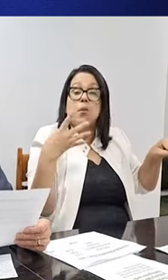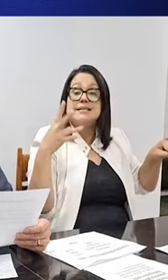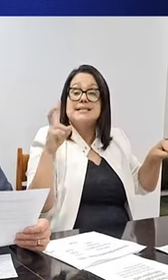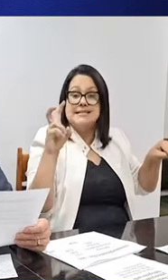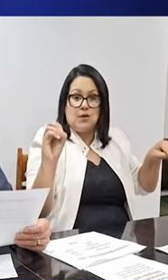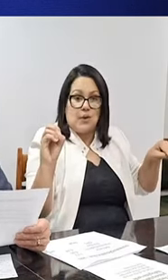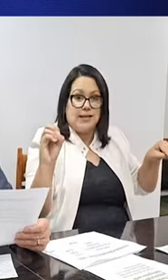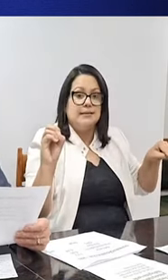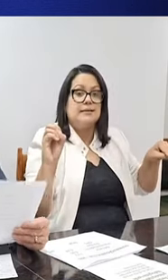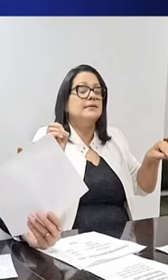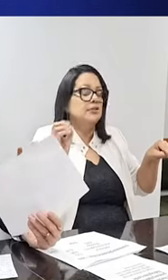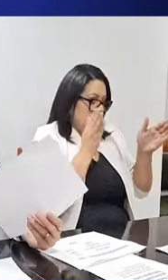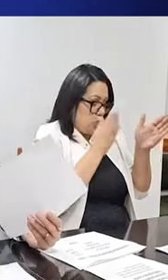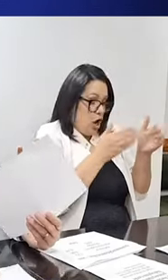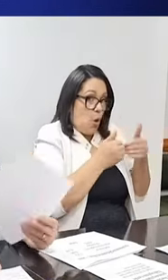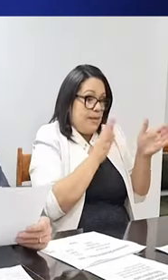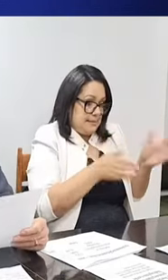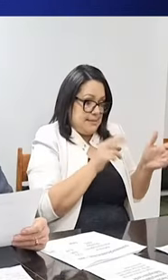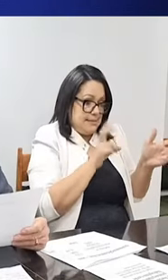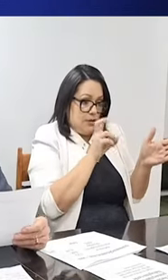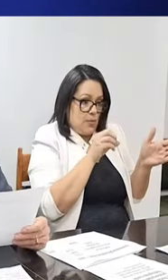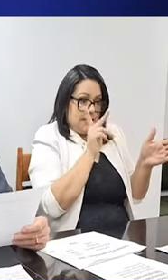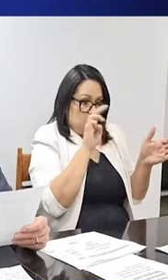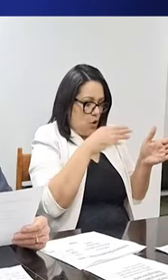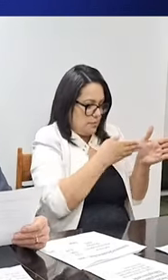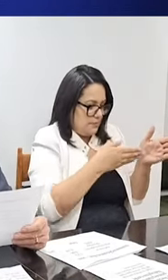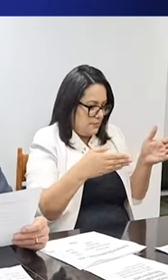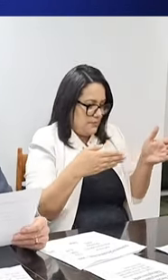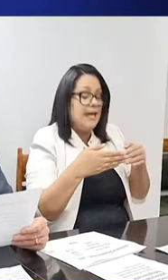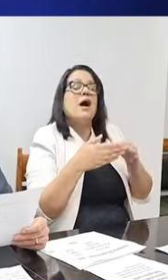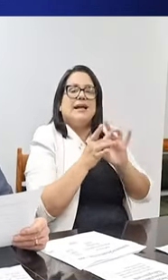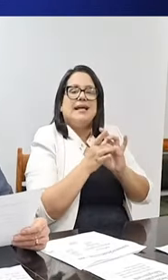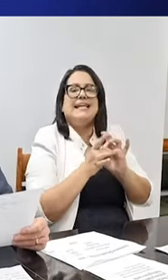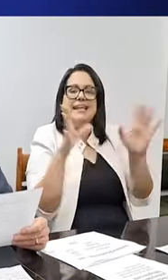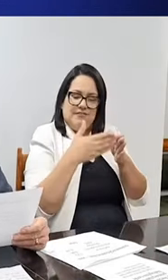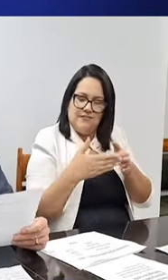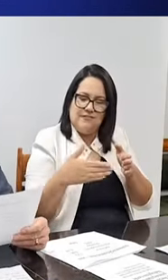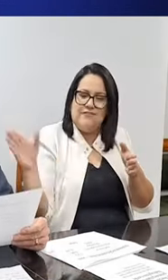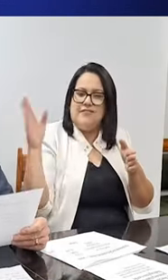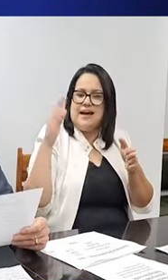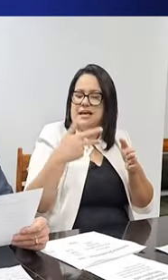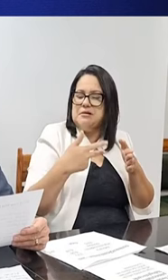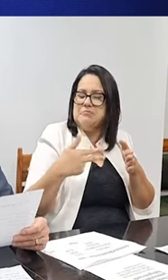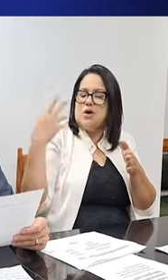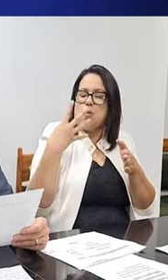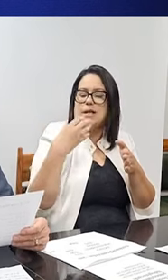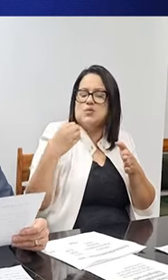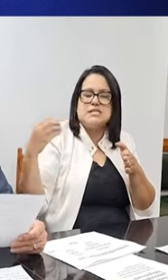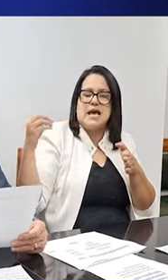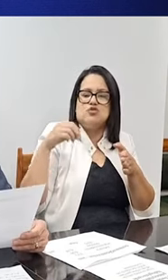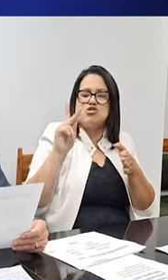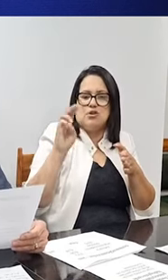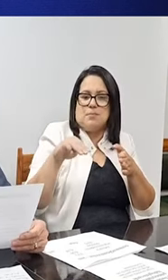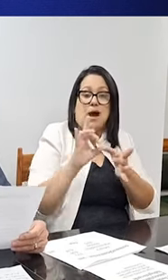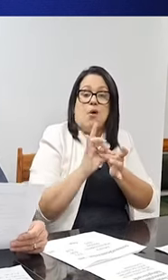50 estão sendo feitos, tá? E agora a licença para os restantes 400 quilômetros foi autorizado